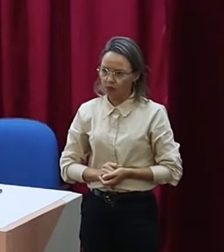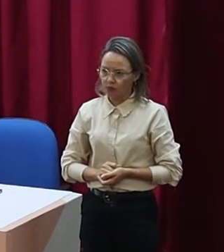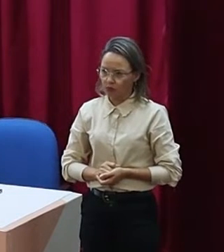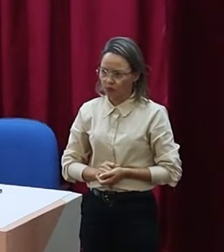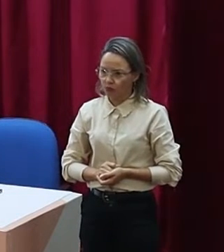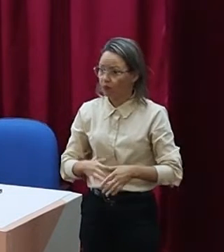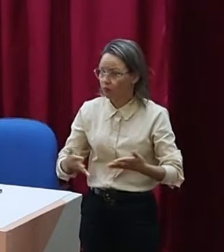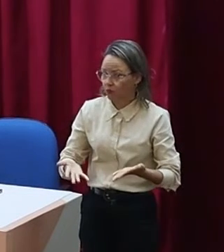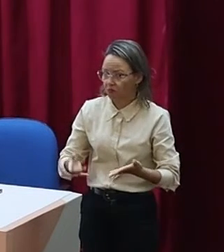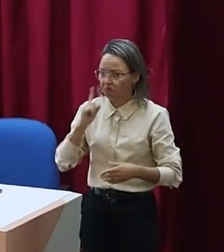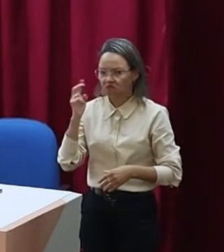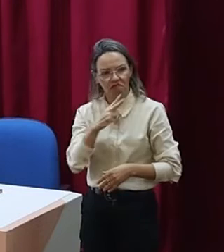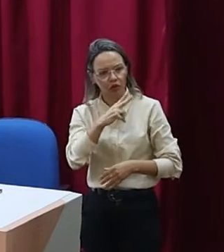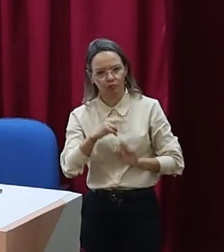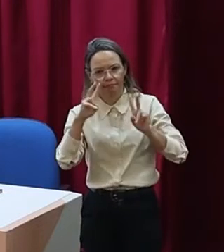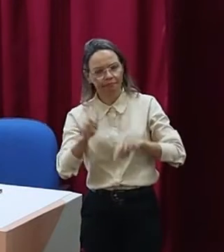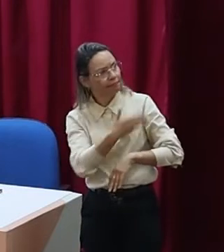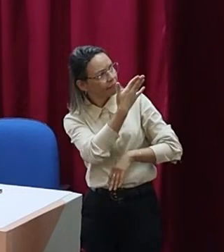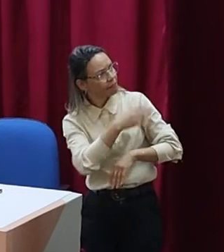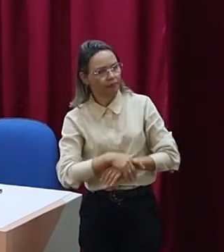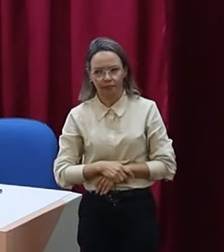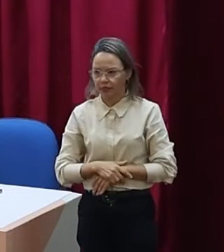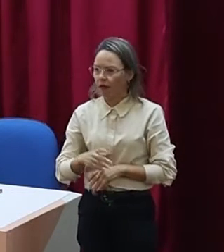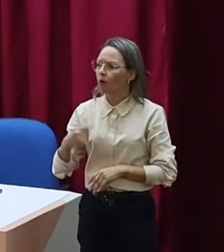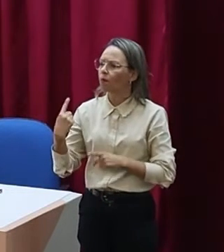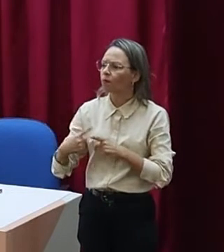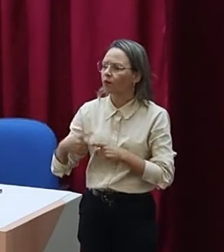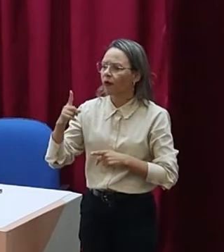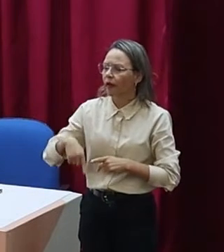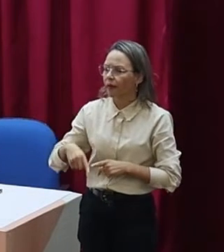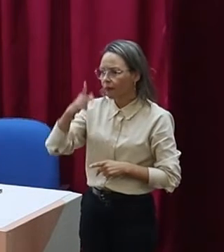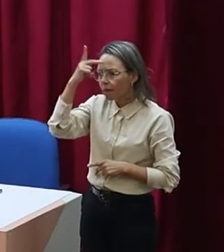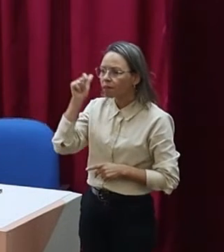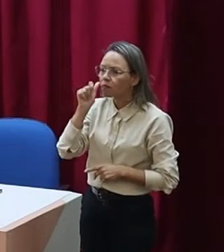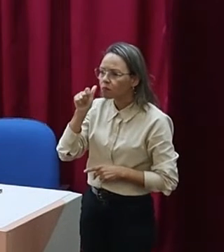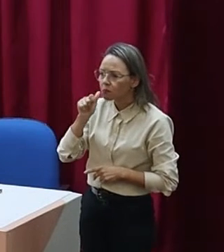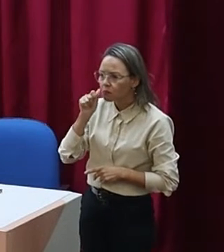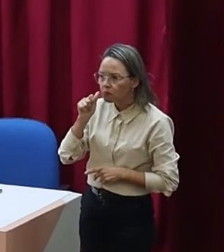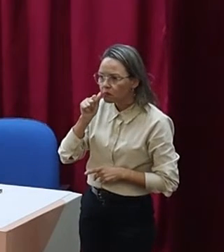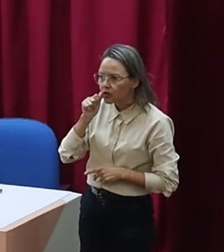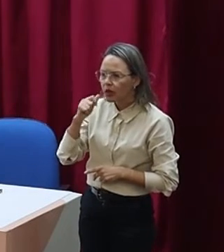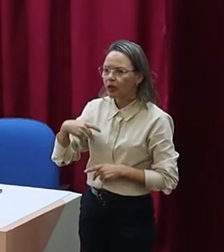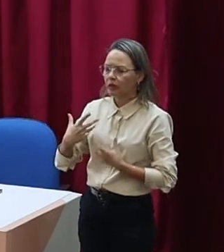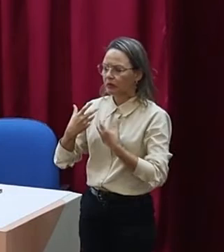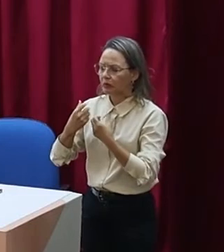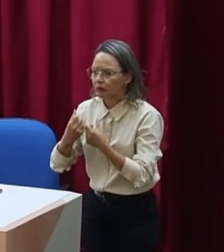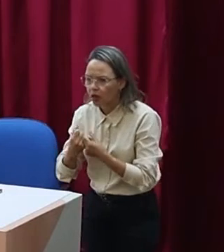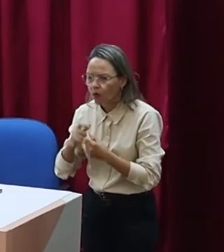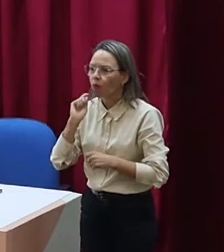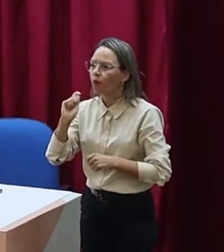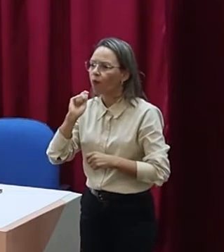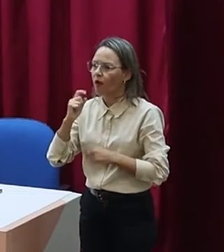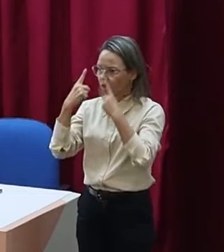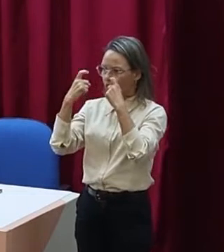indígenas. Então, vejam que aí eu tenho a própria condição feminina, que se submete à violência, à androgenia,